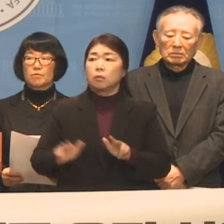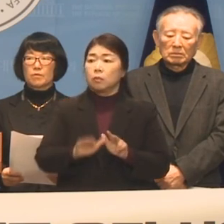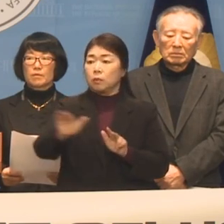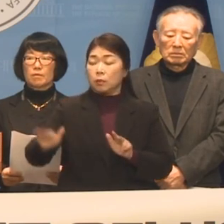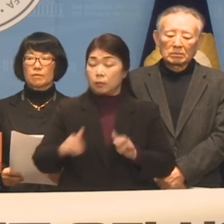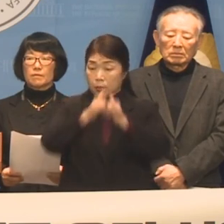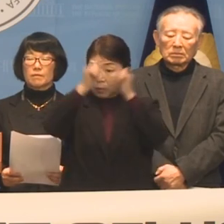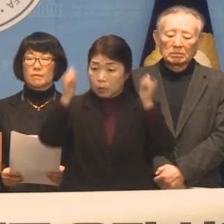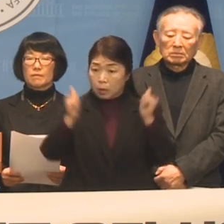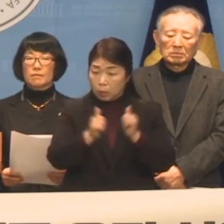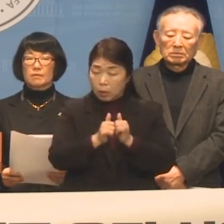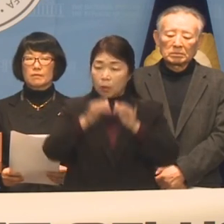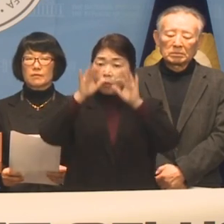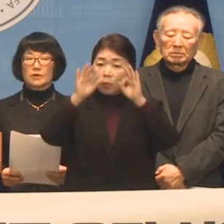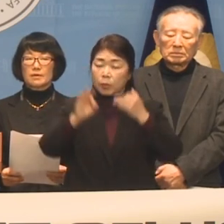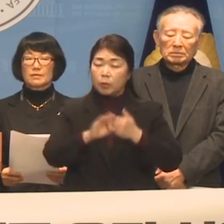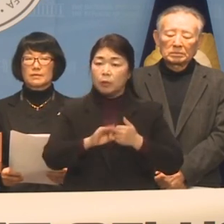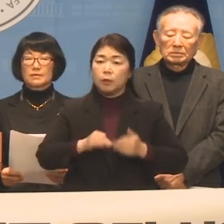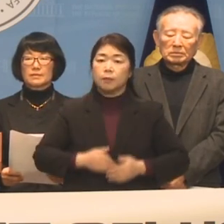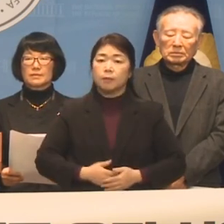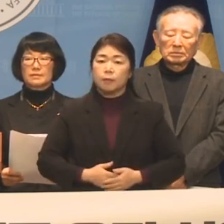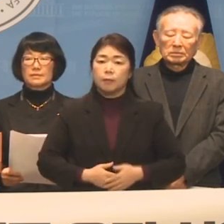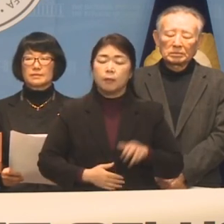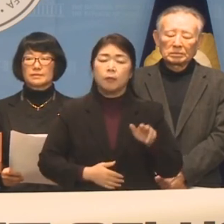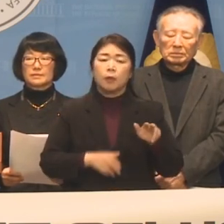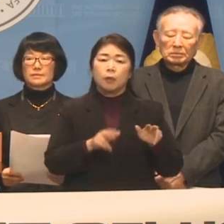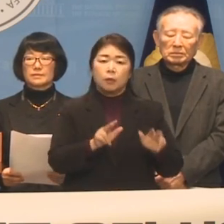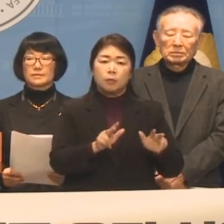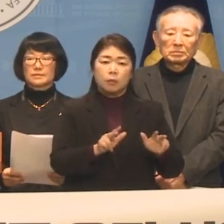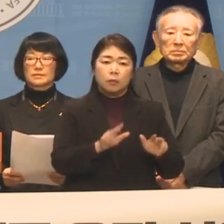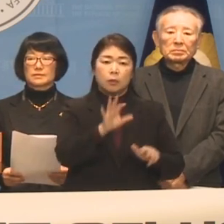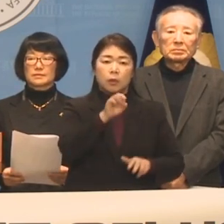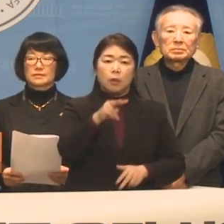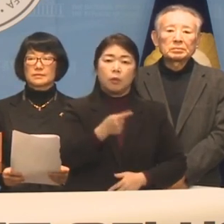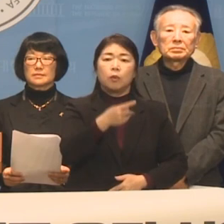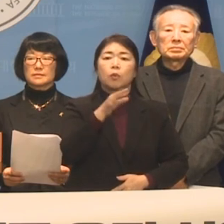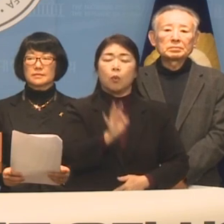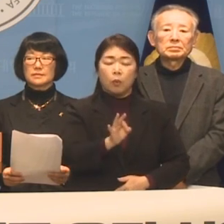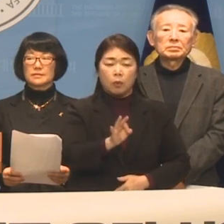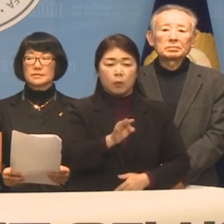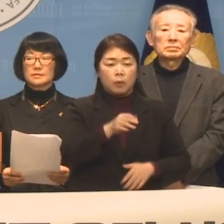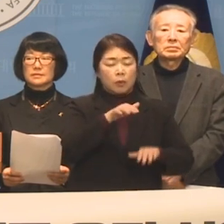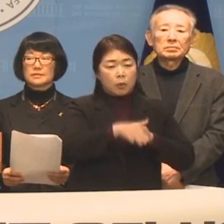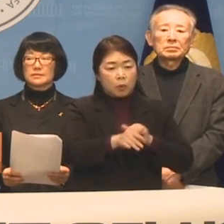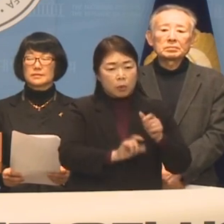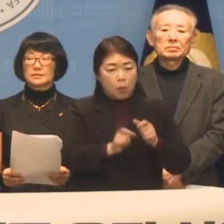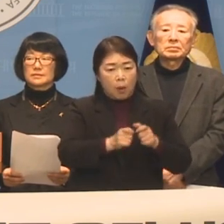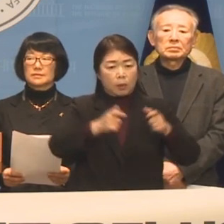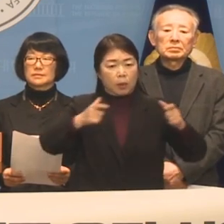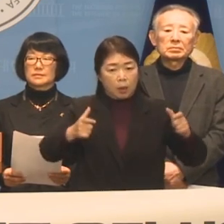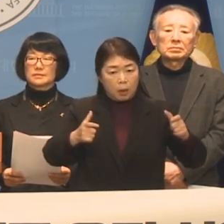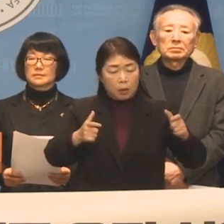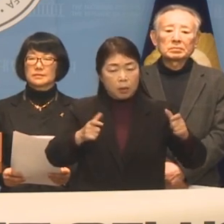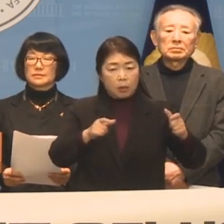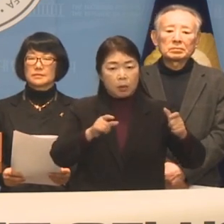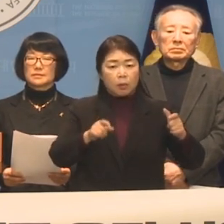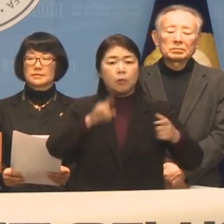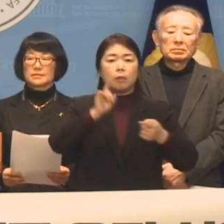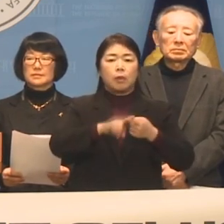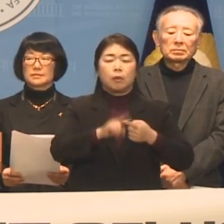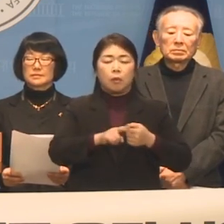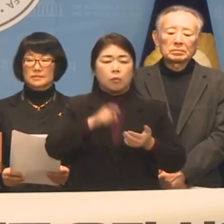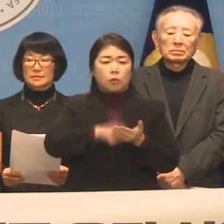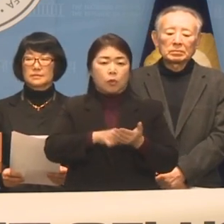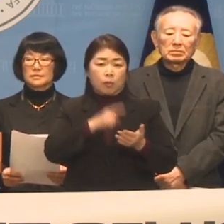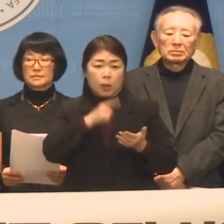시민사회는 사실 이 부족한 준연동형을 어떻게 하면 더 확대할 것인가, 이런 부분을